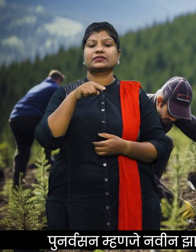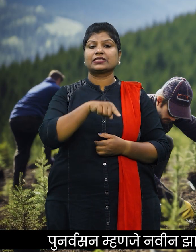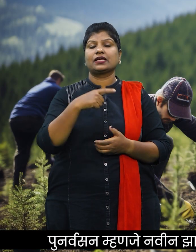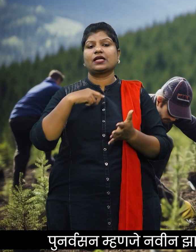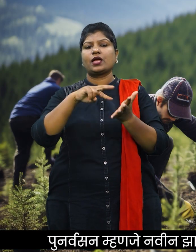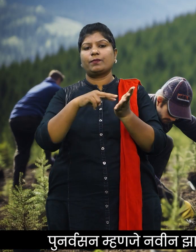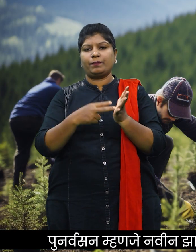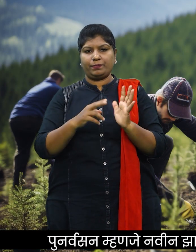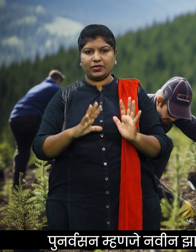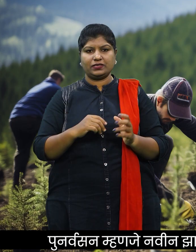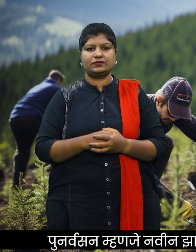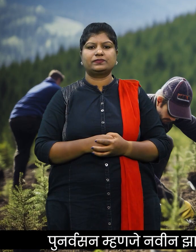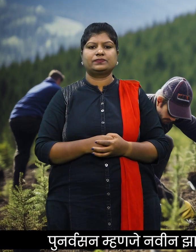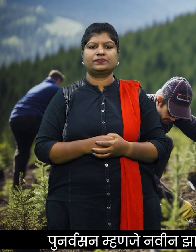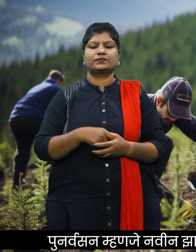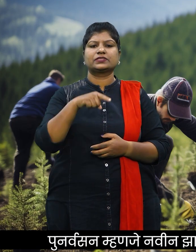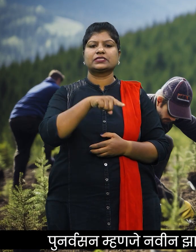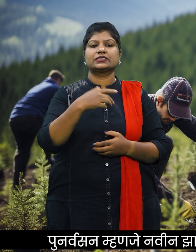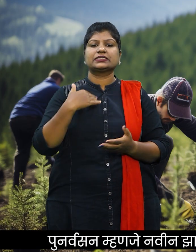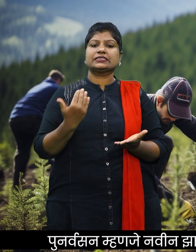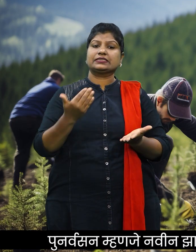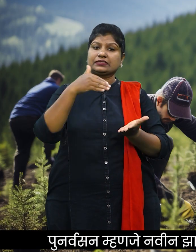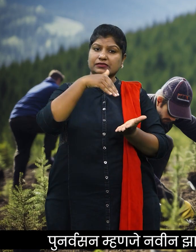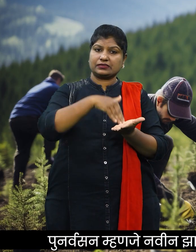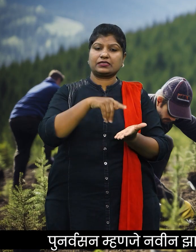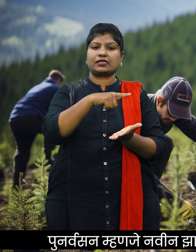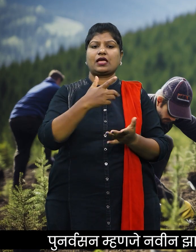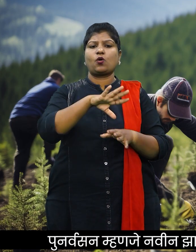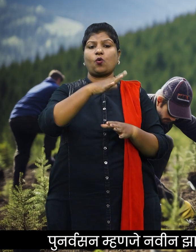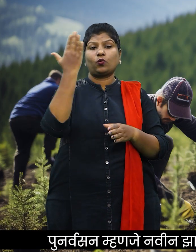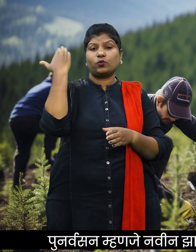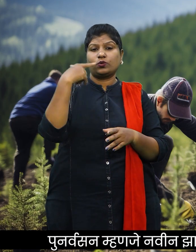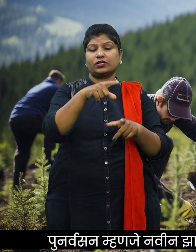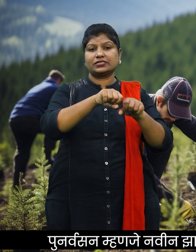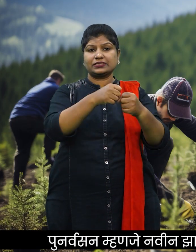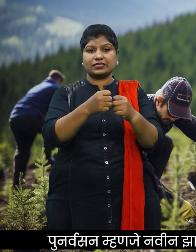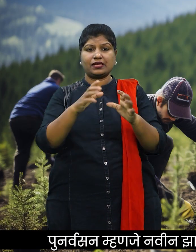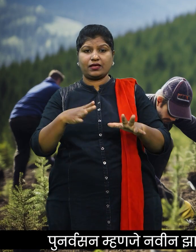पुनर्वसन म्हणजे नवीन झाडे लावून नष्ट झालेली जंगले पुनर्संचयित करणे.